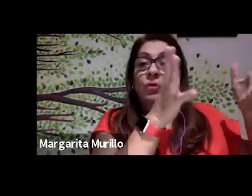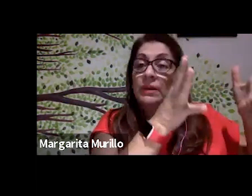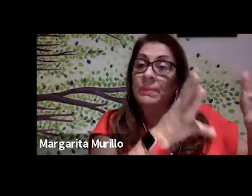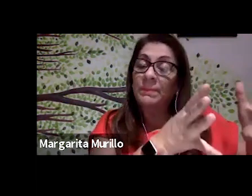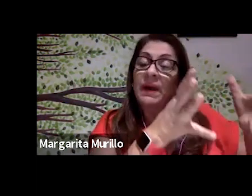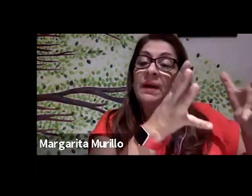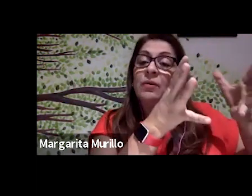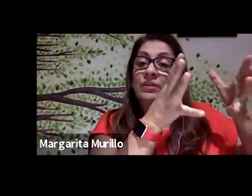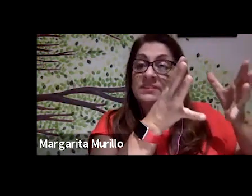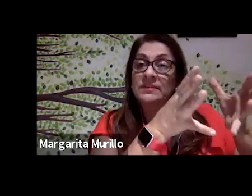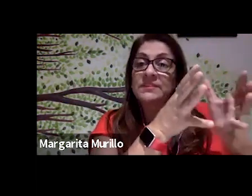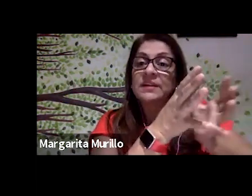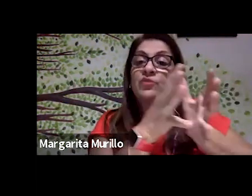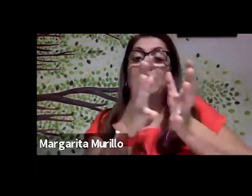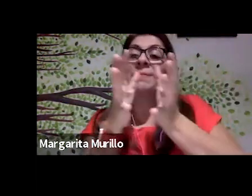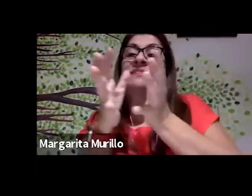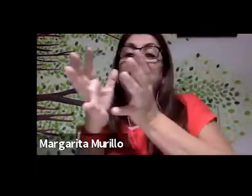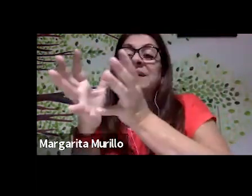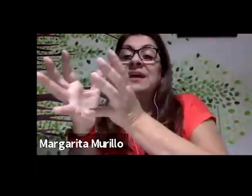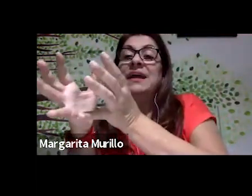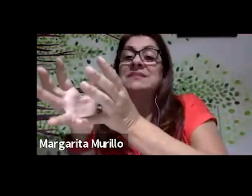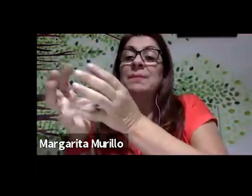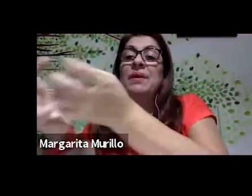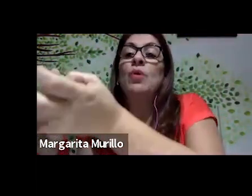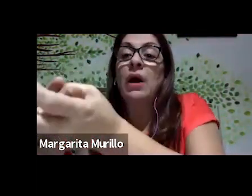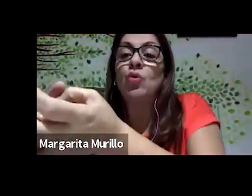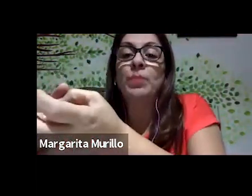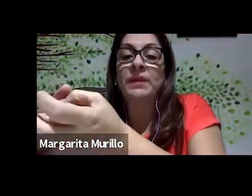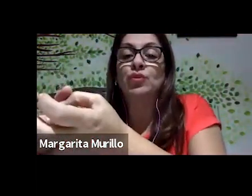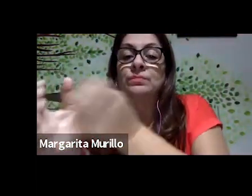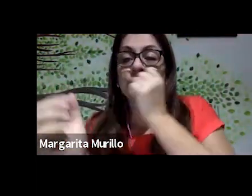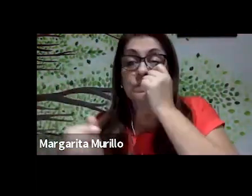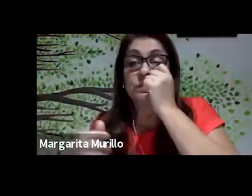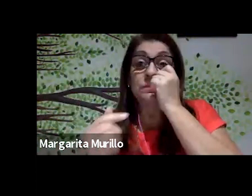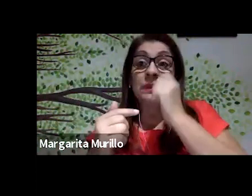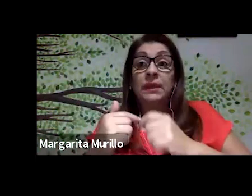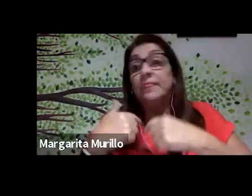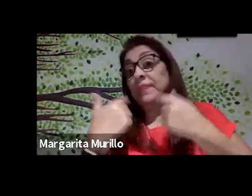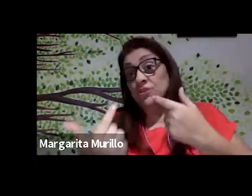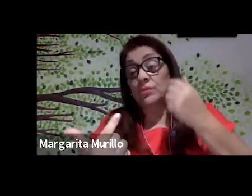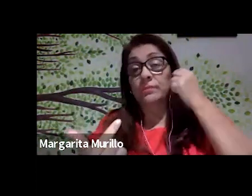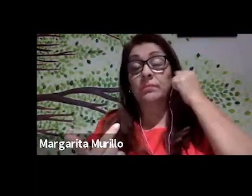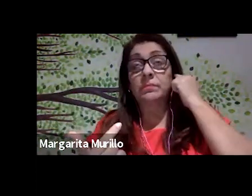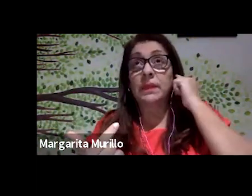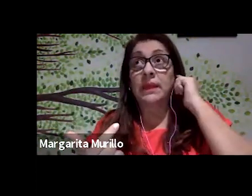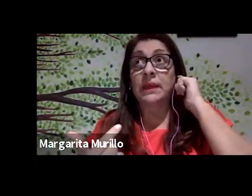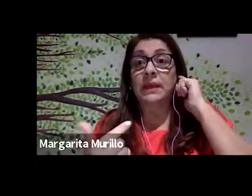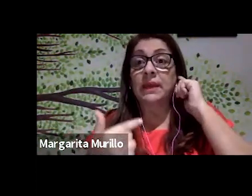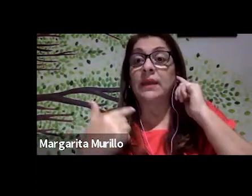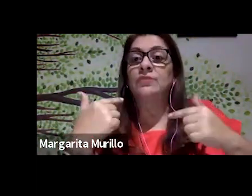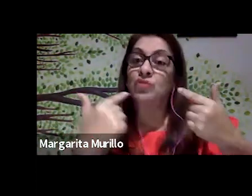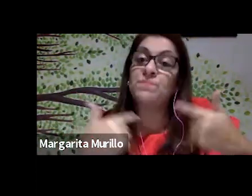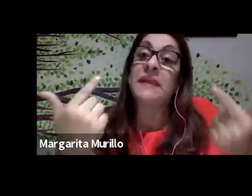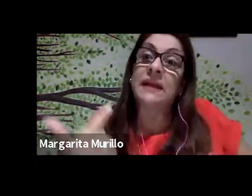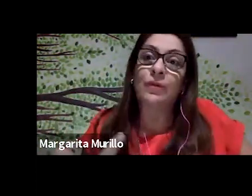mamá con el papá quienes estaba acercando es para pasar este apego a un objeto de hecho